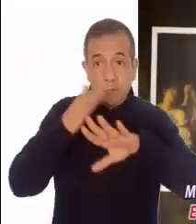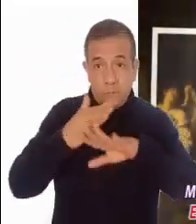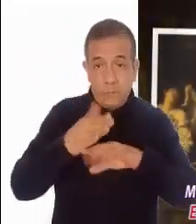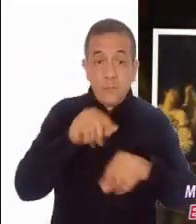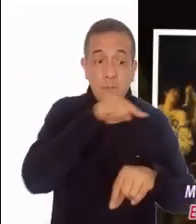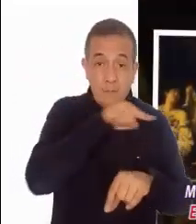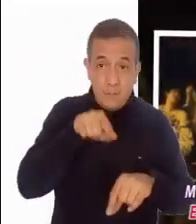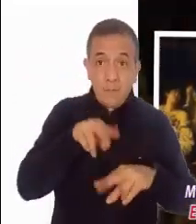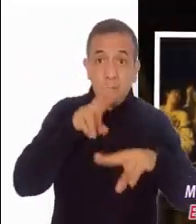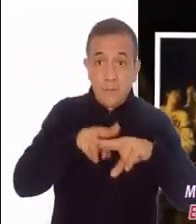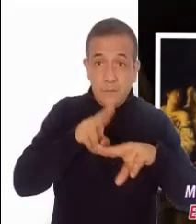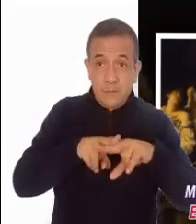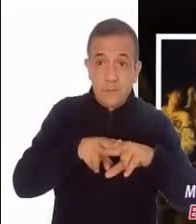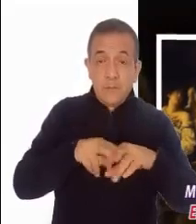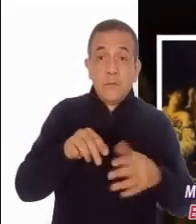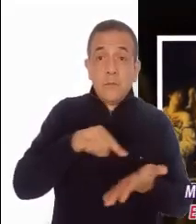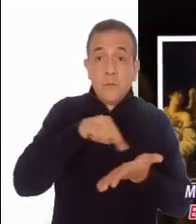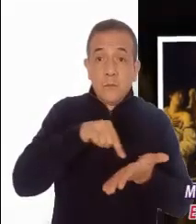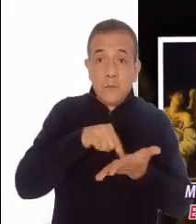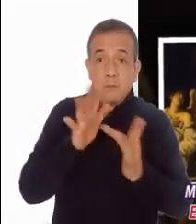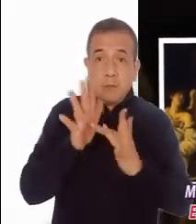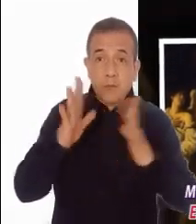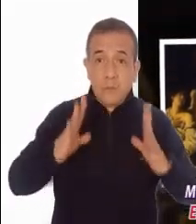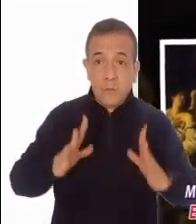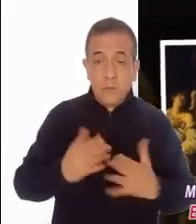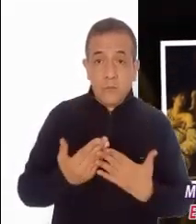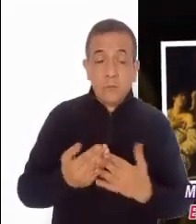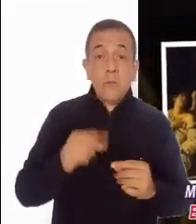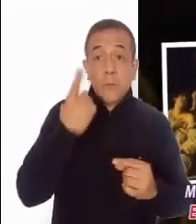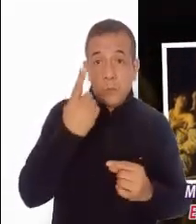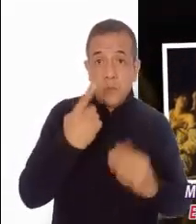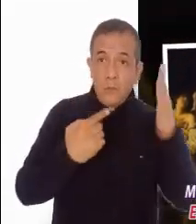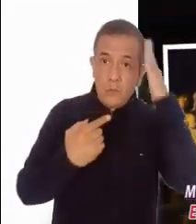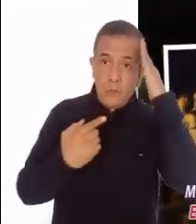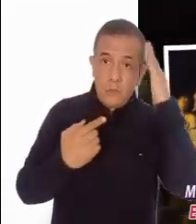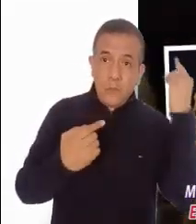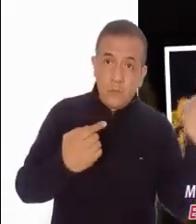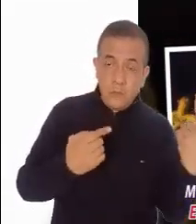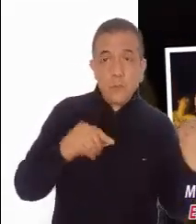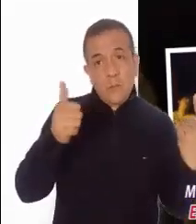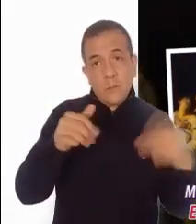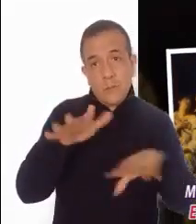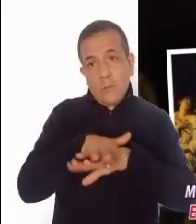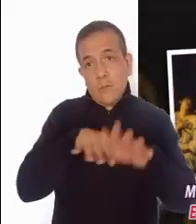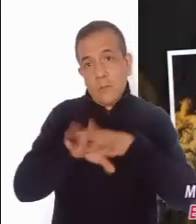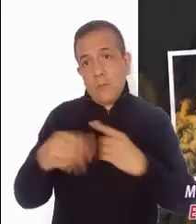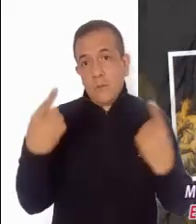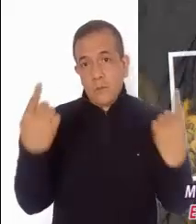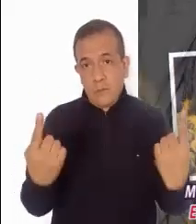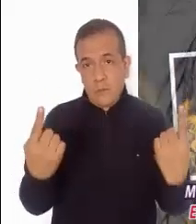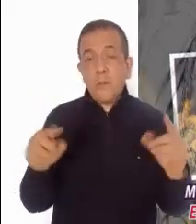el lugar donde había estado el cuerpo de Jesús, uno en la cabecera y el otro junto a los pies. Los ángeles le